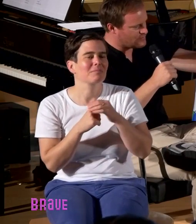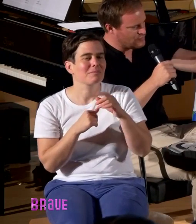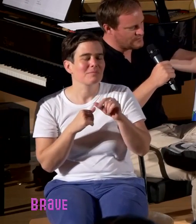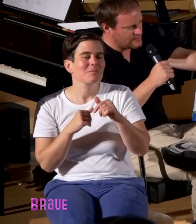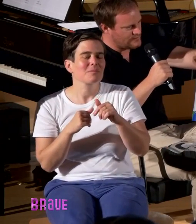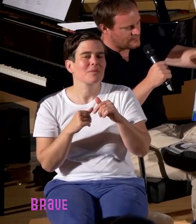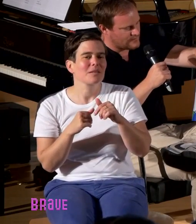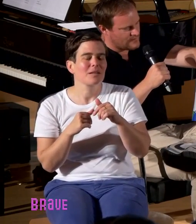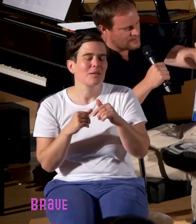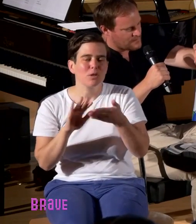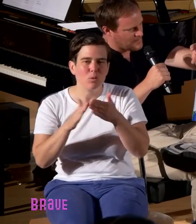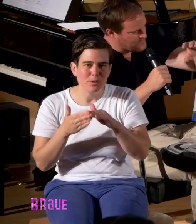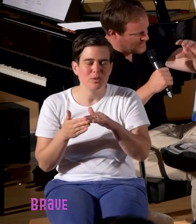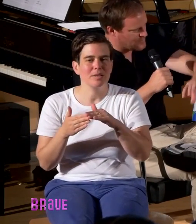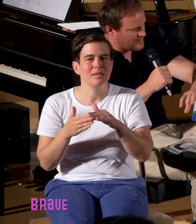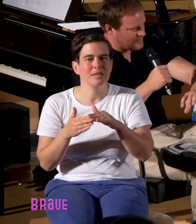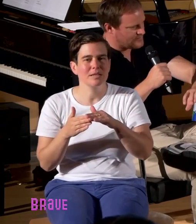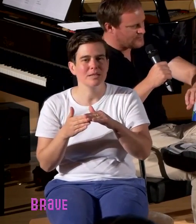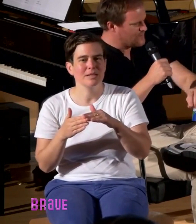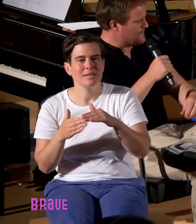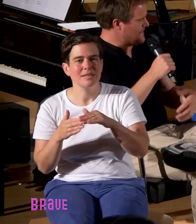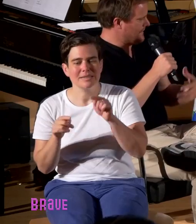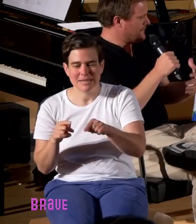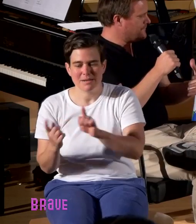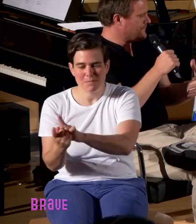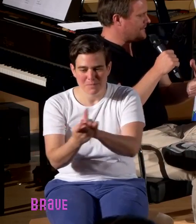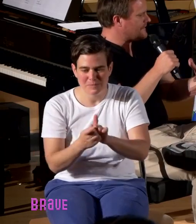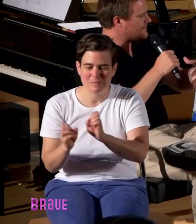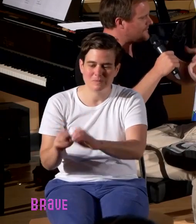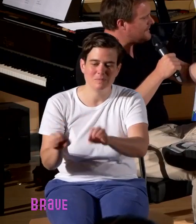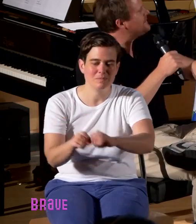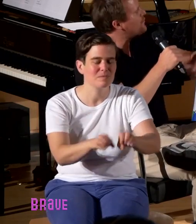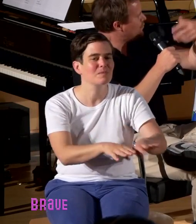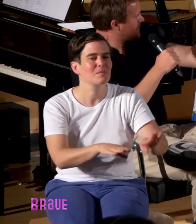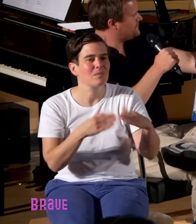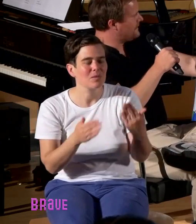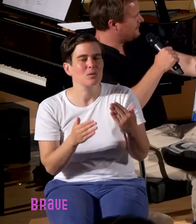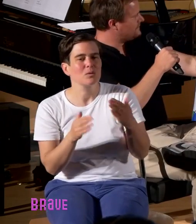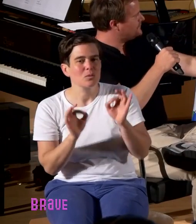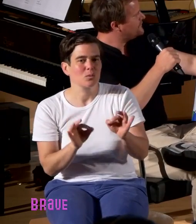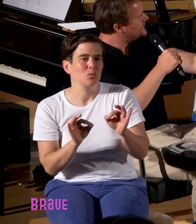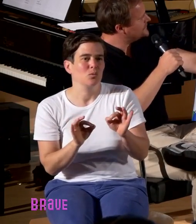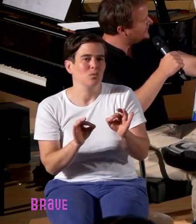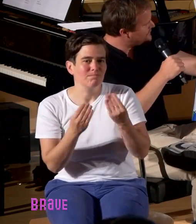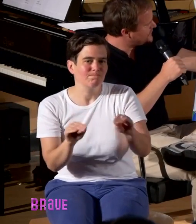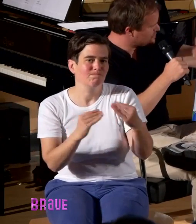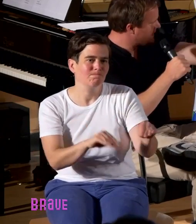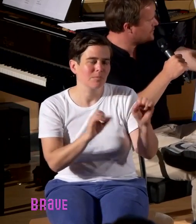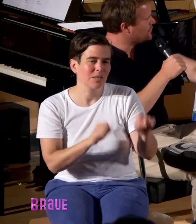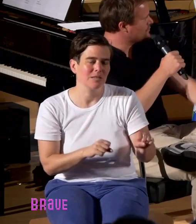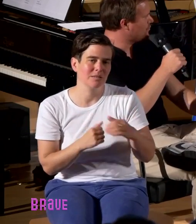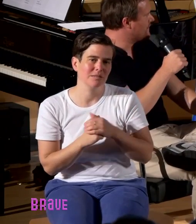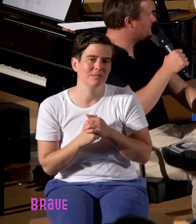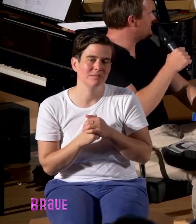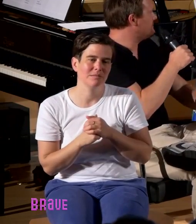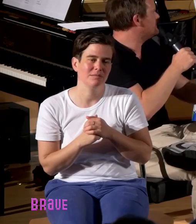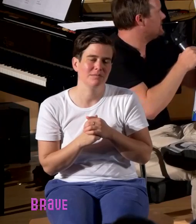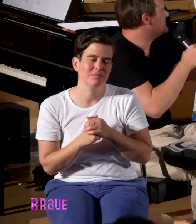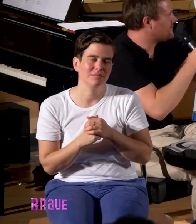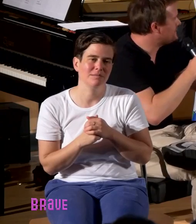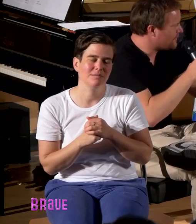in den Communities arbeiten, dass die gehört werden, weil sie eine Verstärkung